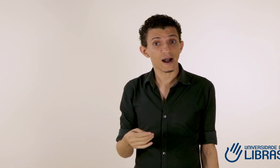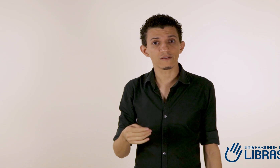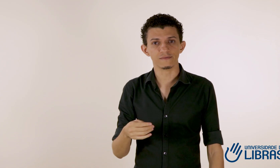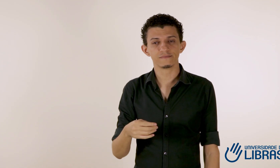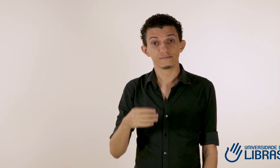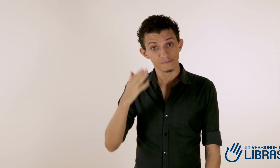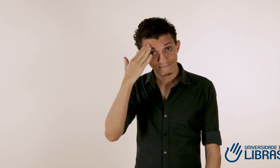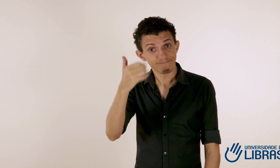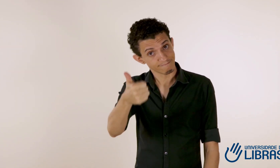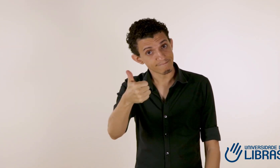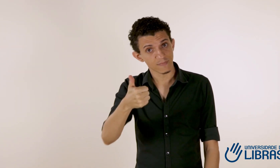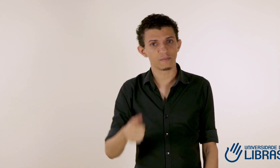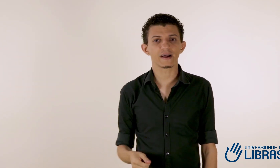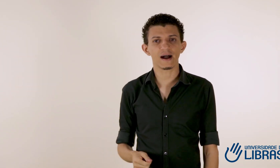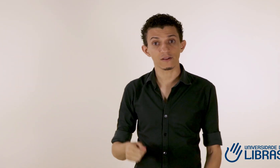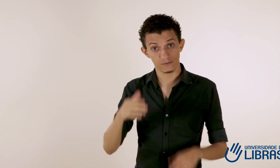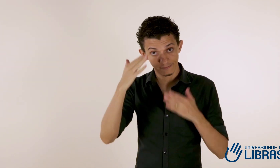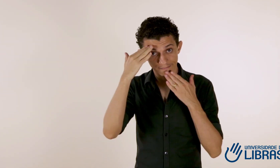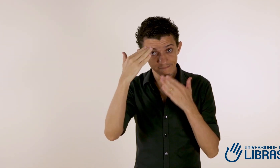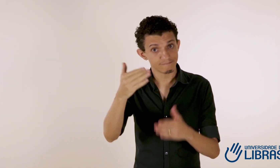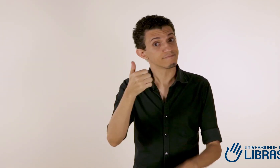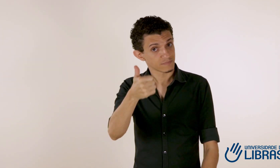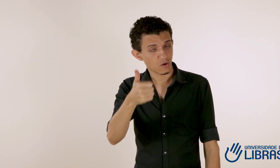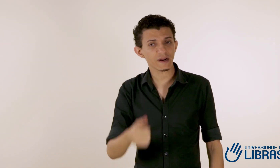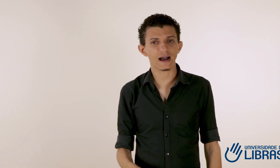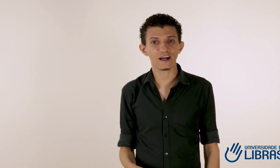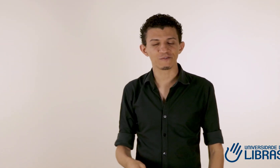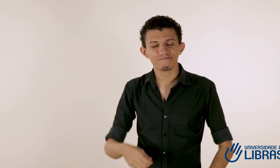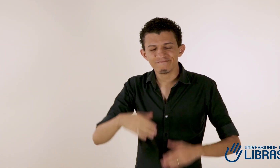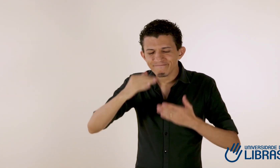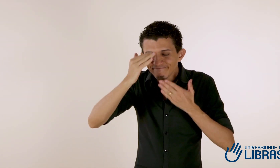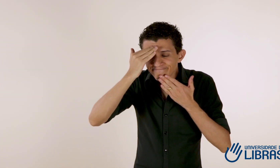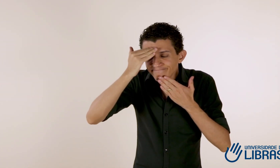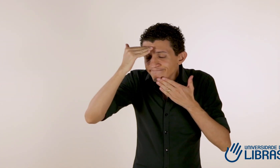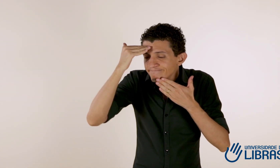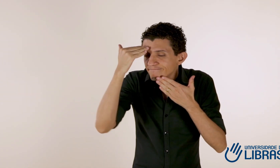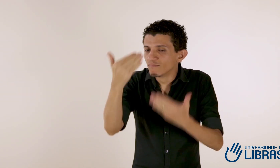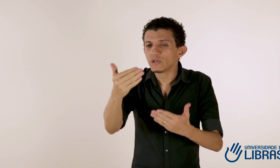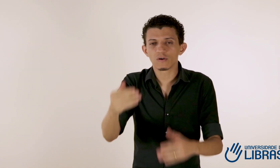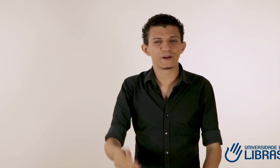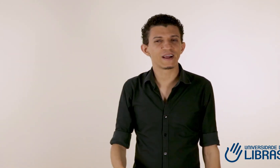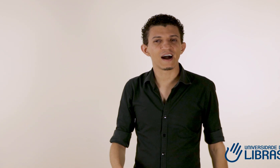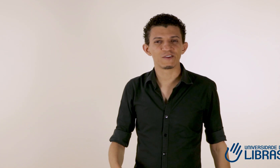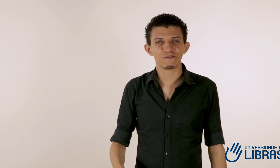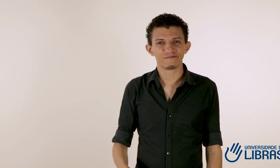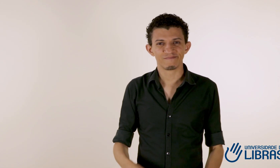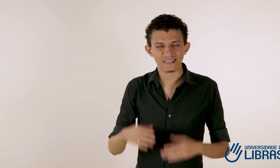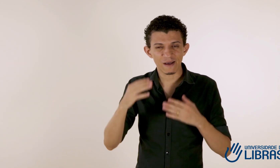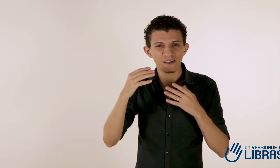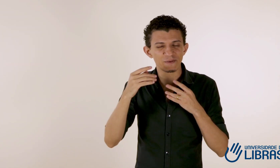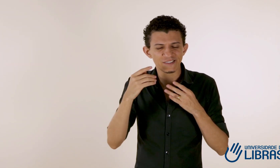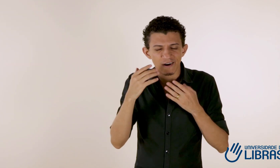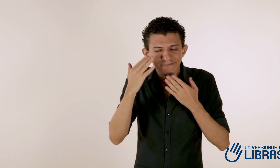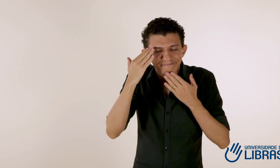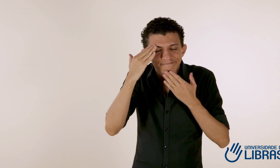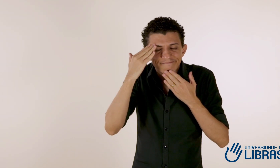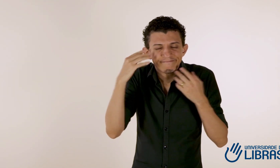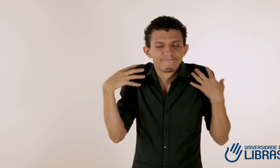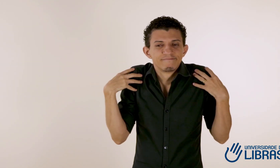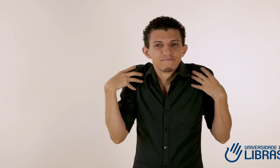obrigado, obrigado, obrigado, muito obrigado. Percebe a expressão?